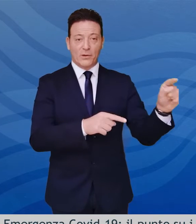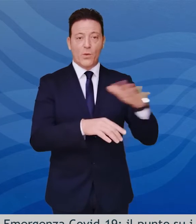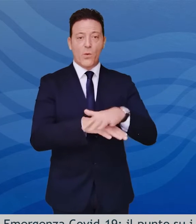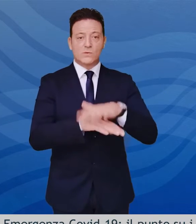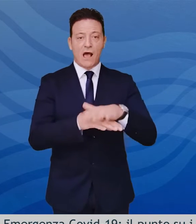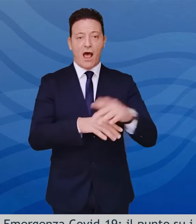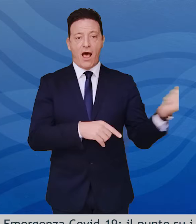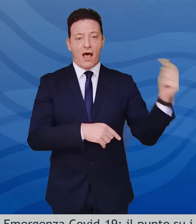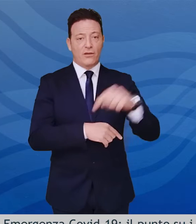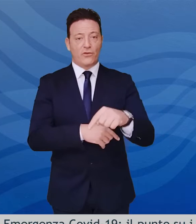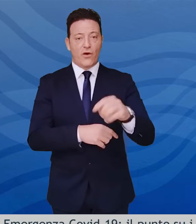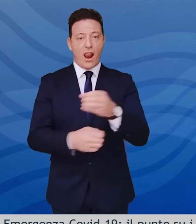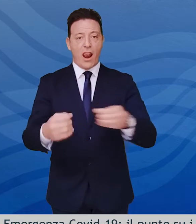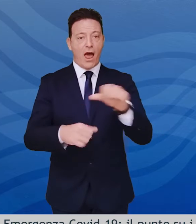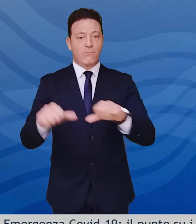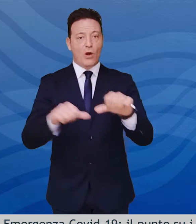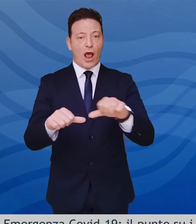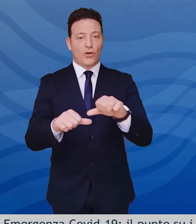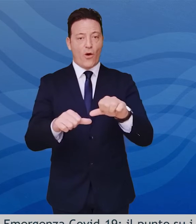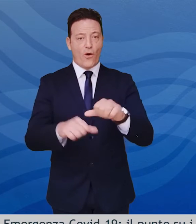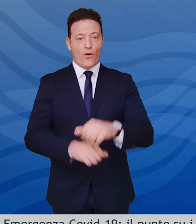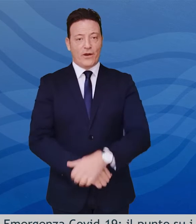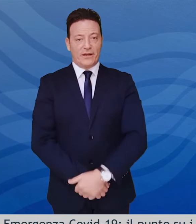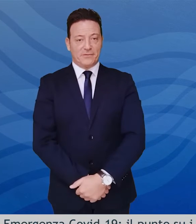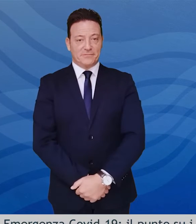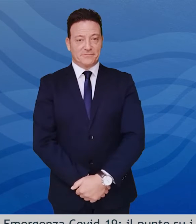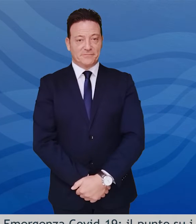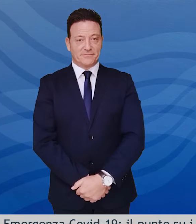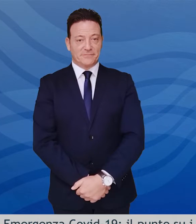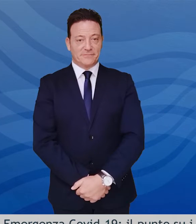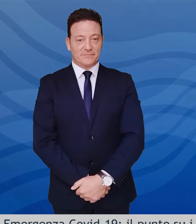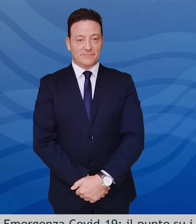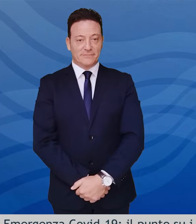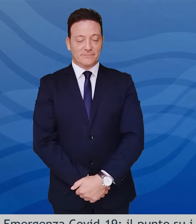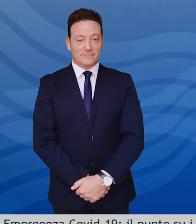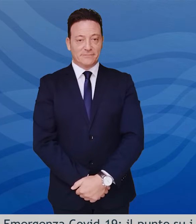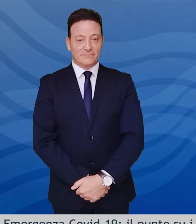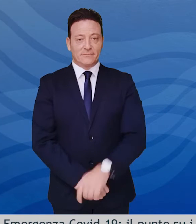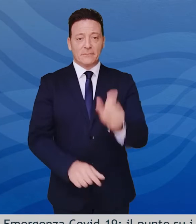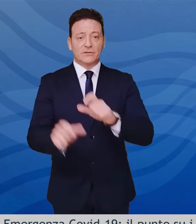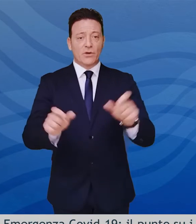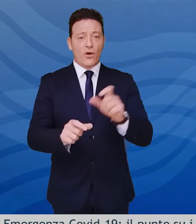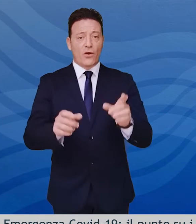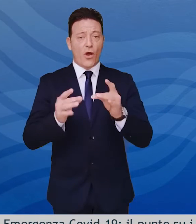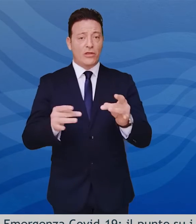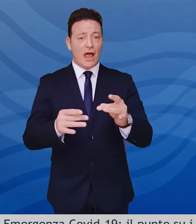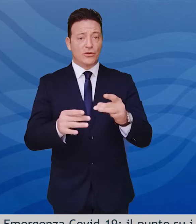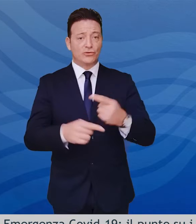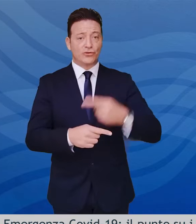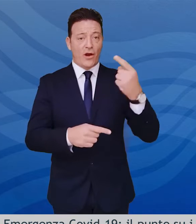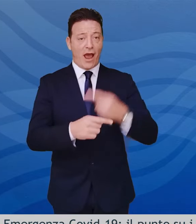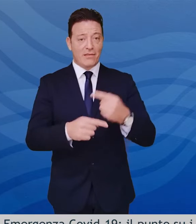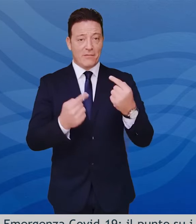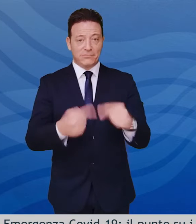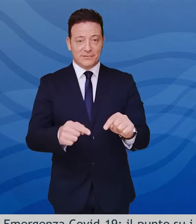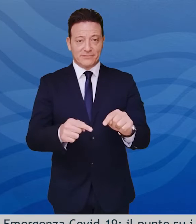che hanno utilizzato i laboratori convenzionati per la diagnosi. Sul totale dei positivi nella giornata presa in esame